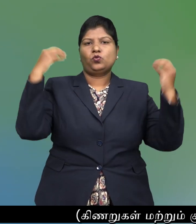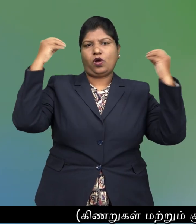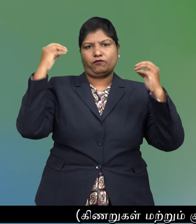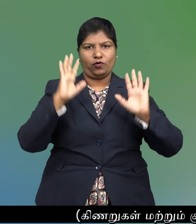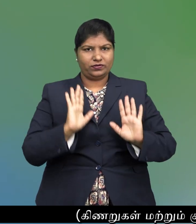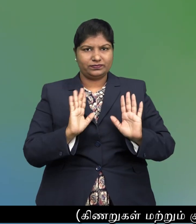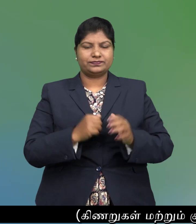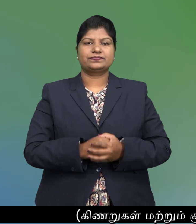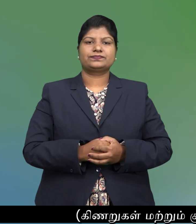கிணறுகள் சார்ந்துள்ளது.